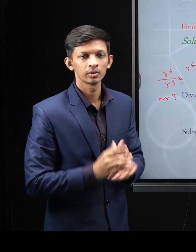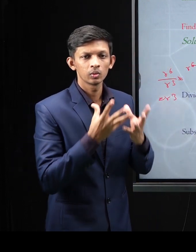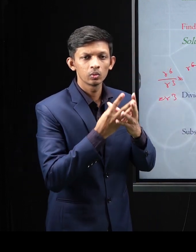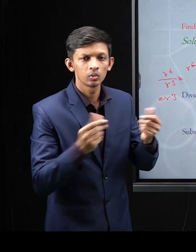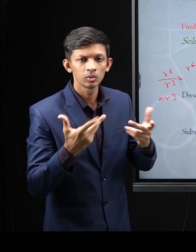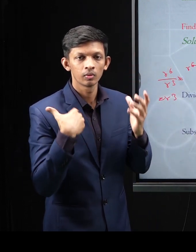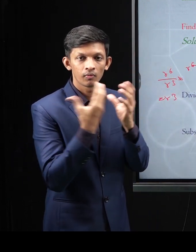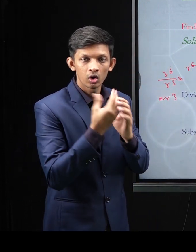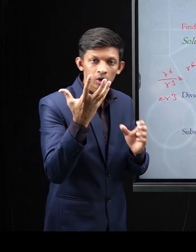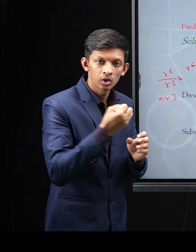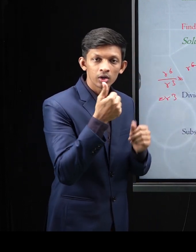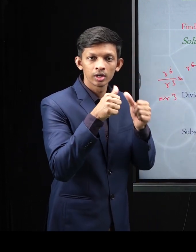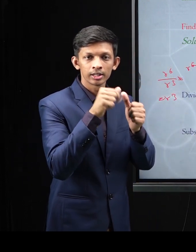ఏ ఈజ్ ఈక్వల్ టు 3 వస్తుంది.